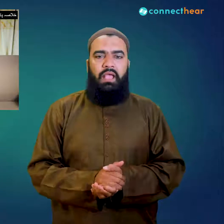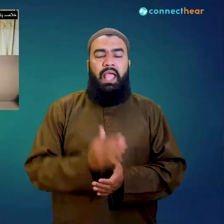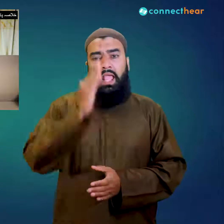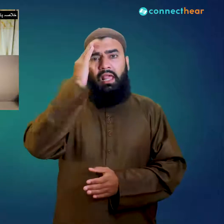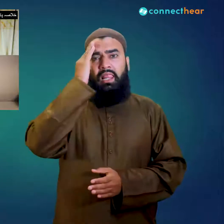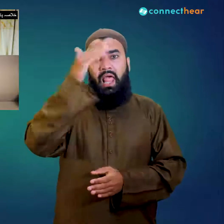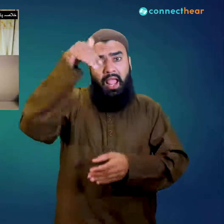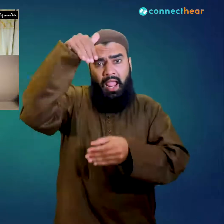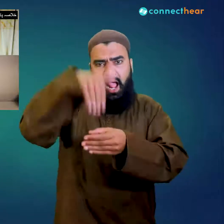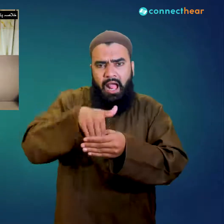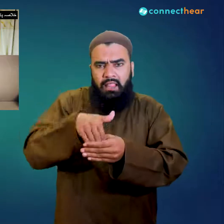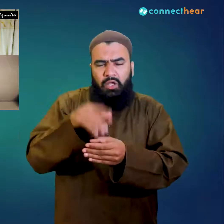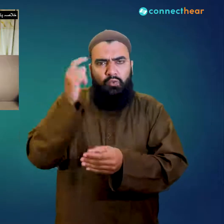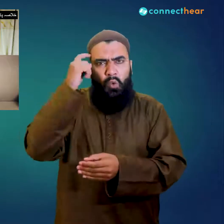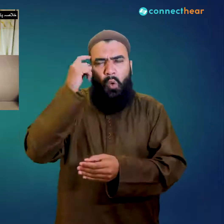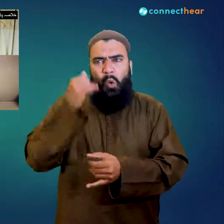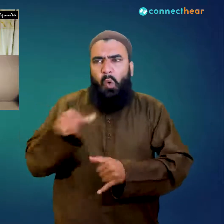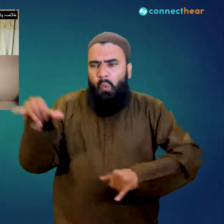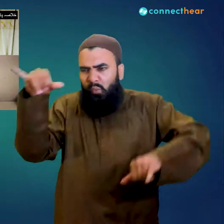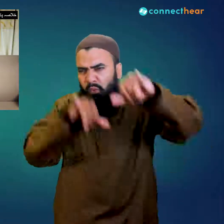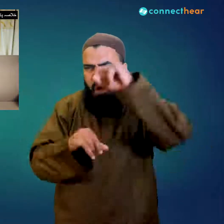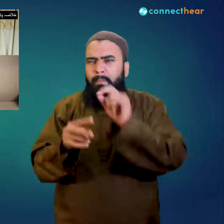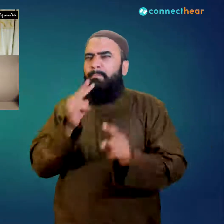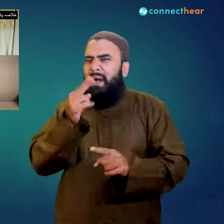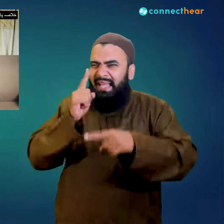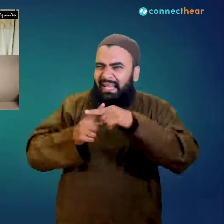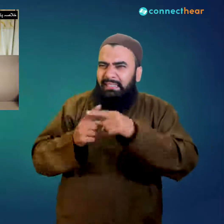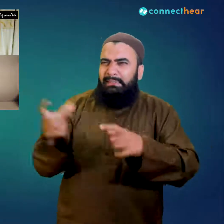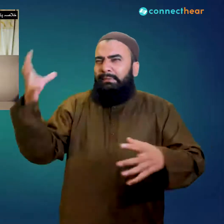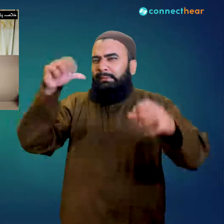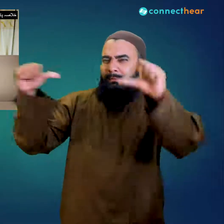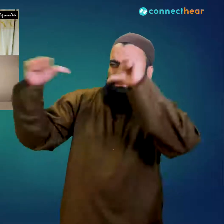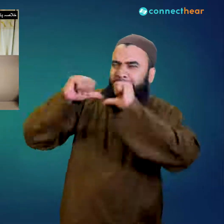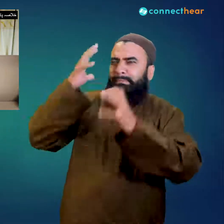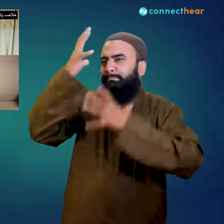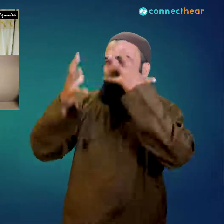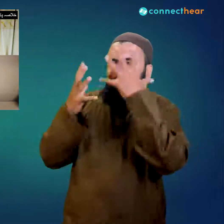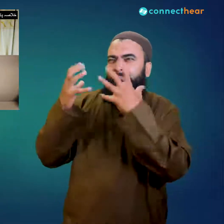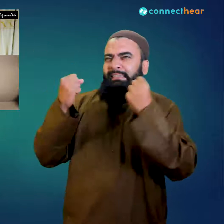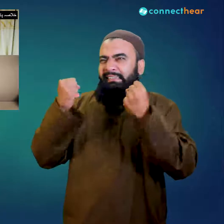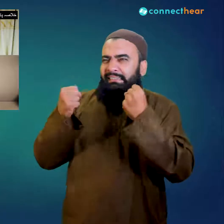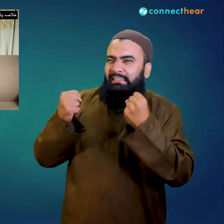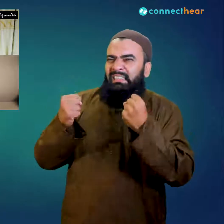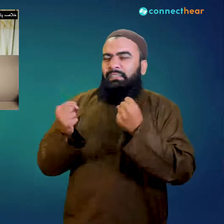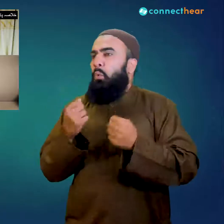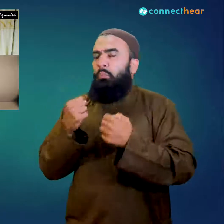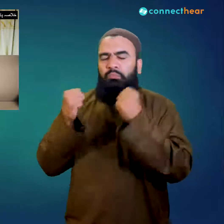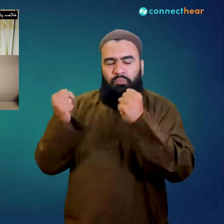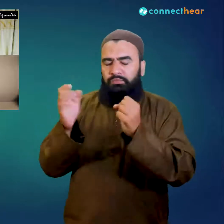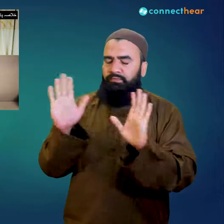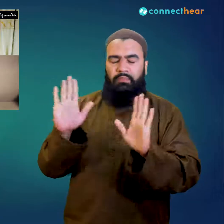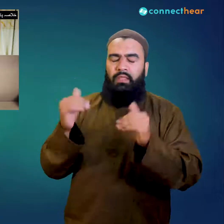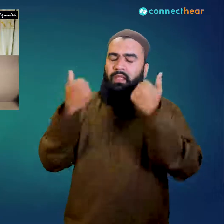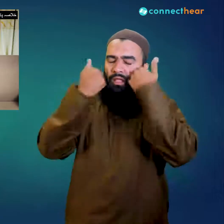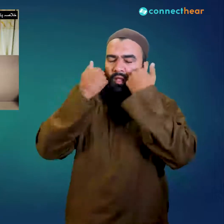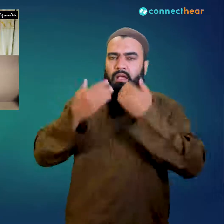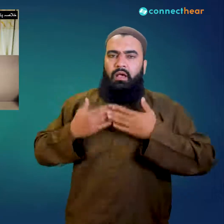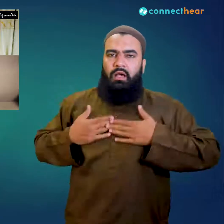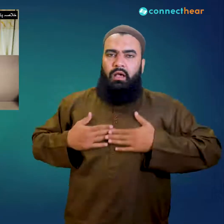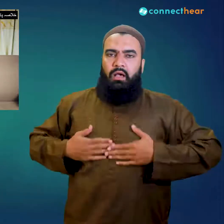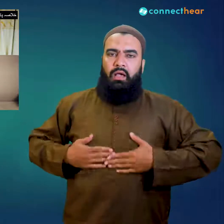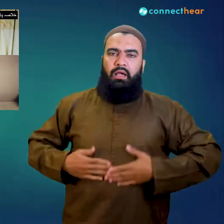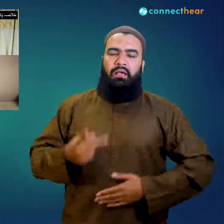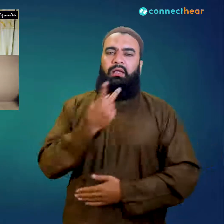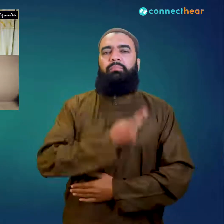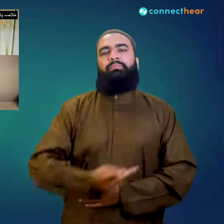کہ اللہ، جب آپ سے اللہ کے بارے میں میرے بندے پوچھیں کہ اللہ کہاں ہے تو آپ کہہ دیجئے کہ